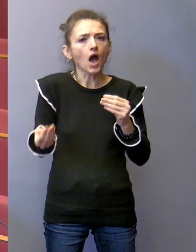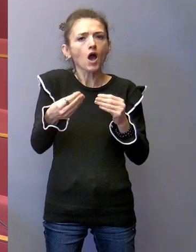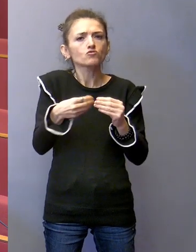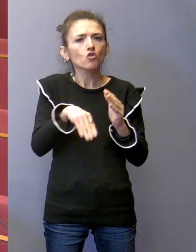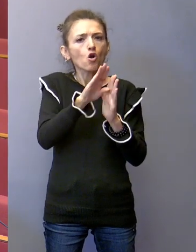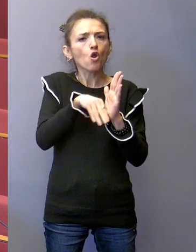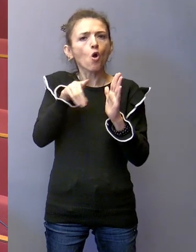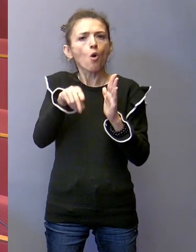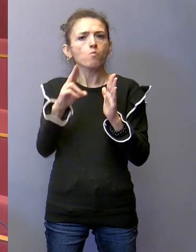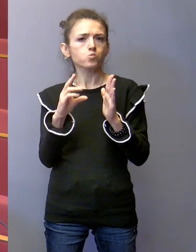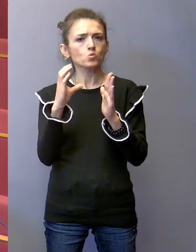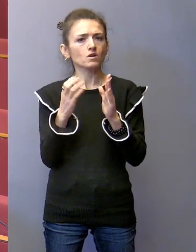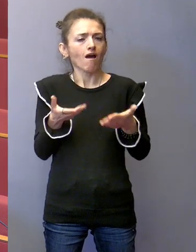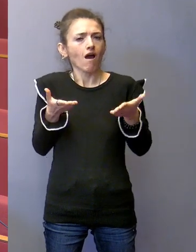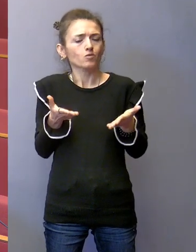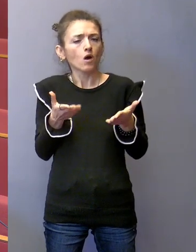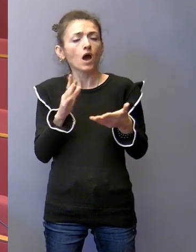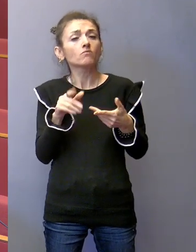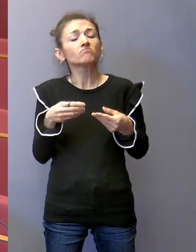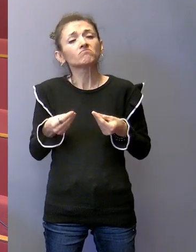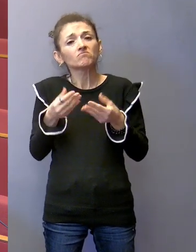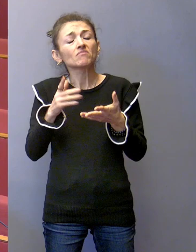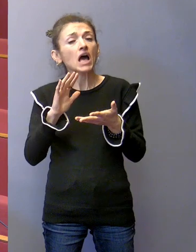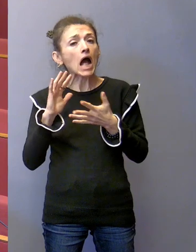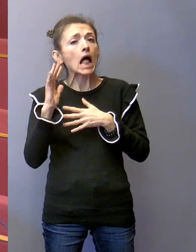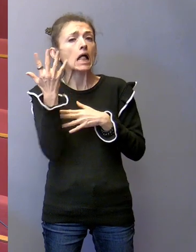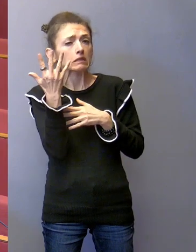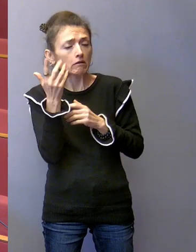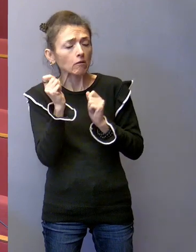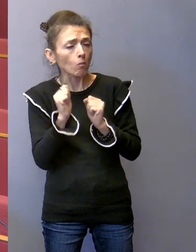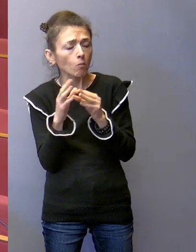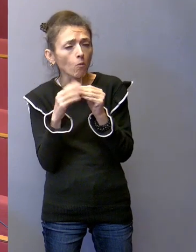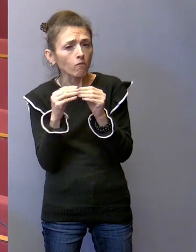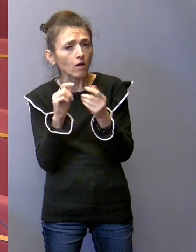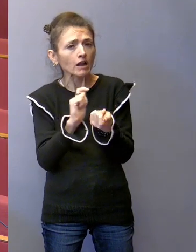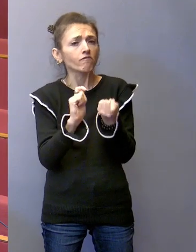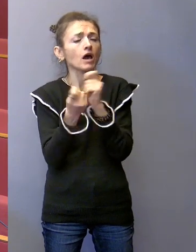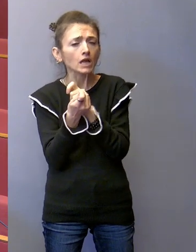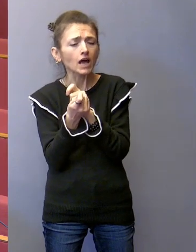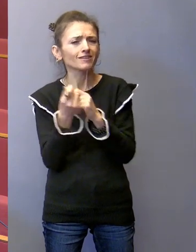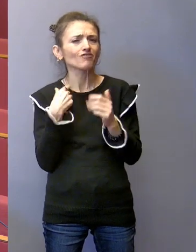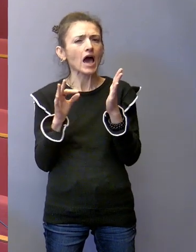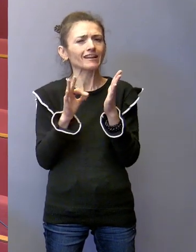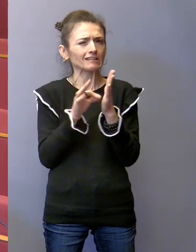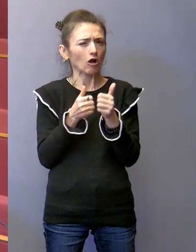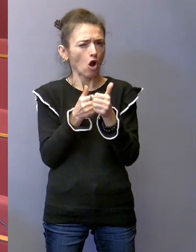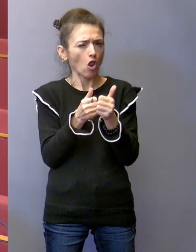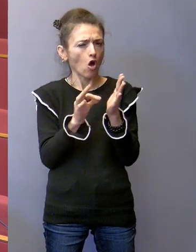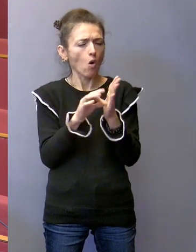vigente E pone In alternativa il concetto di variante disciplinata dal successivo articolo 44